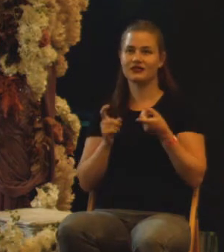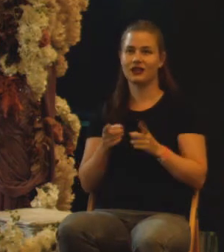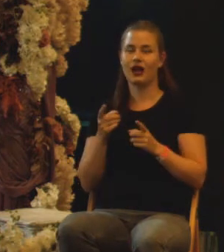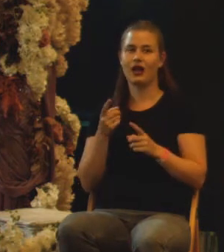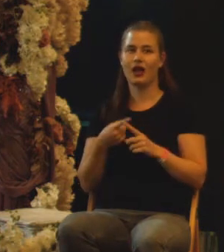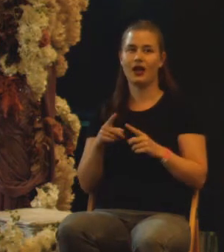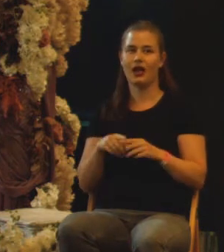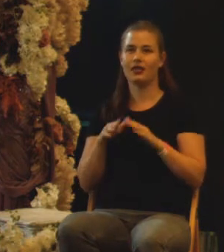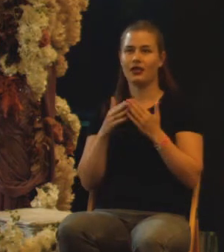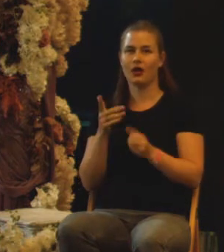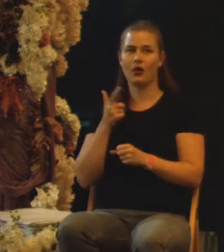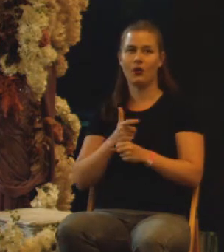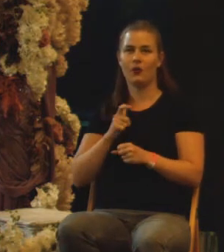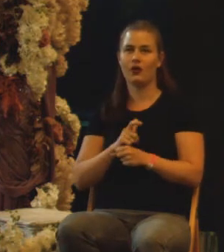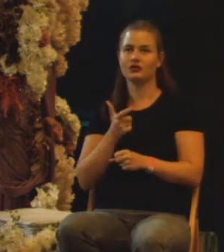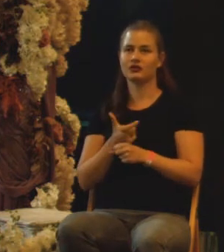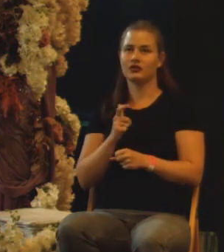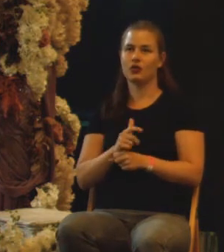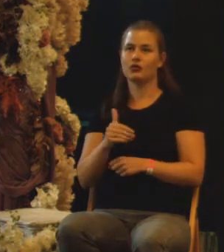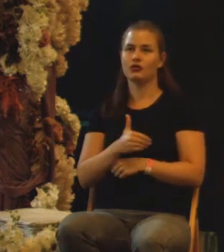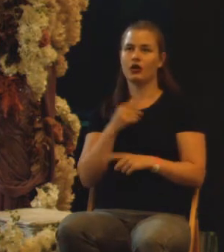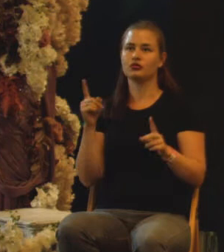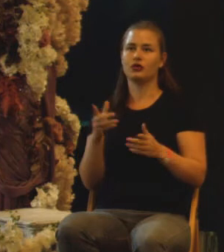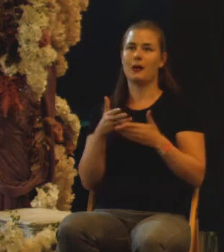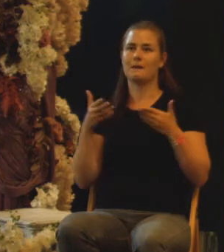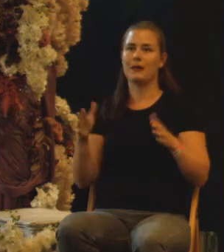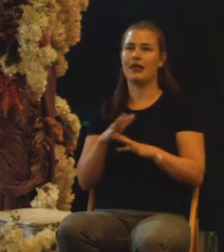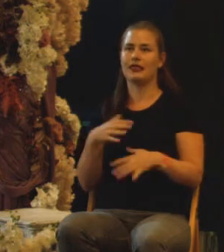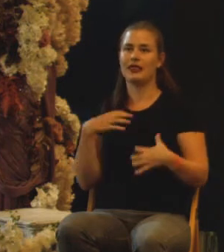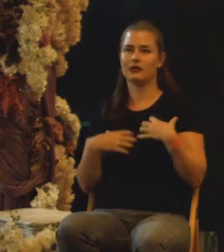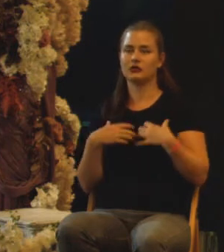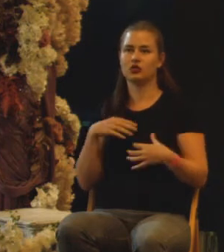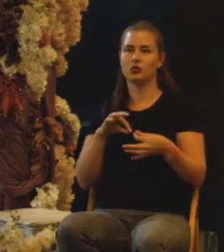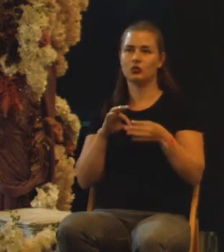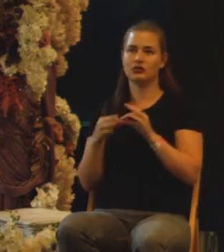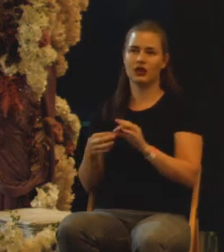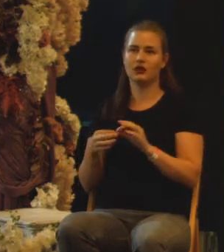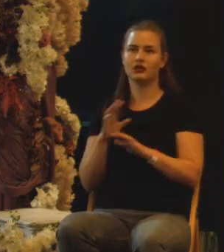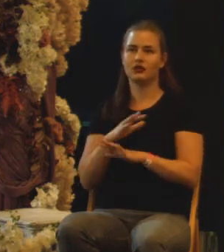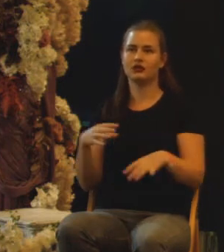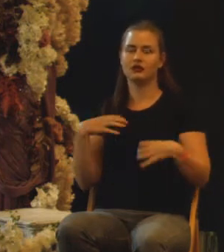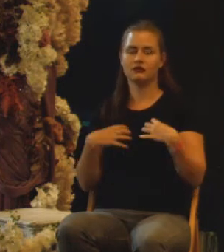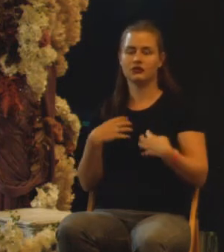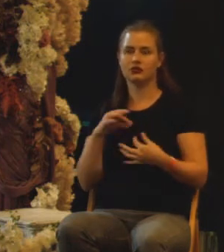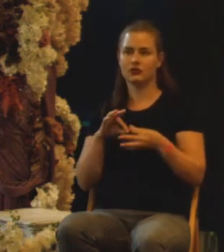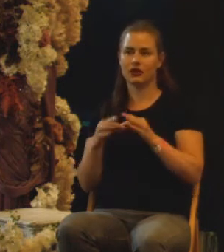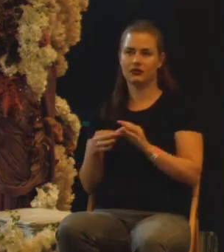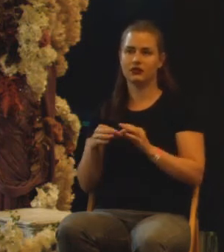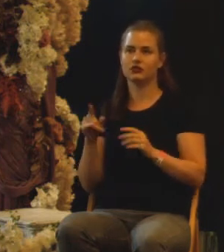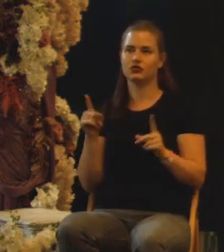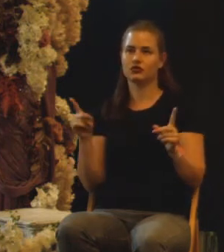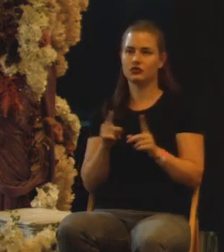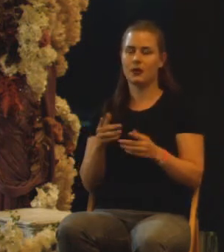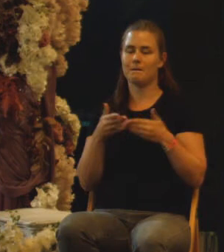этой книгой я очень-очень хочу, чтобы мы не торопились усложнять, не поспешали ускладнивать, и